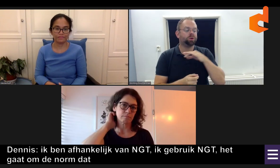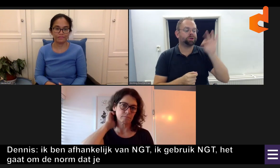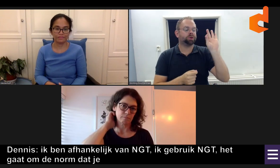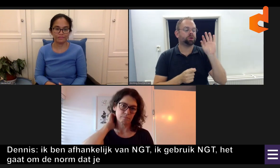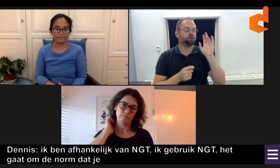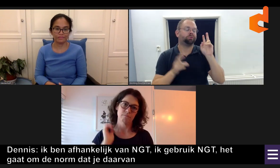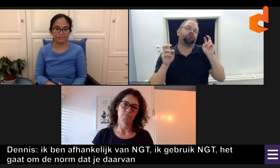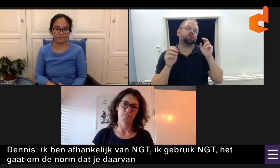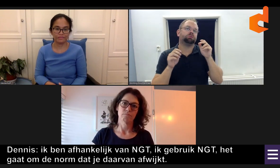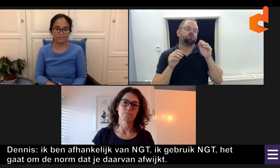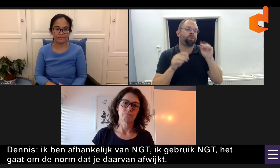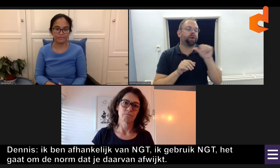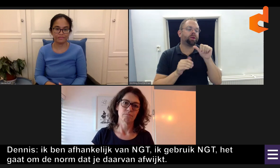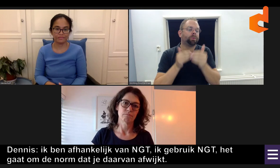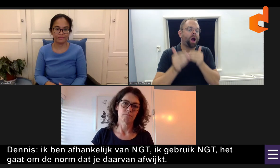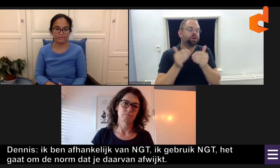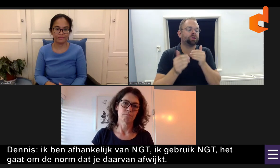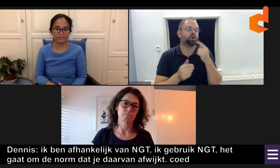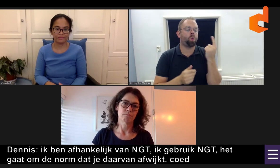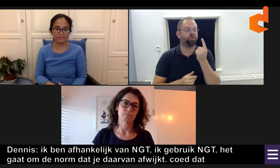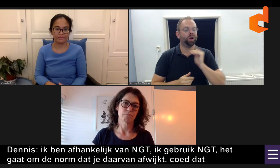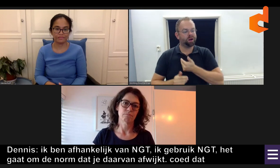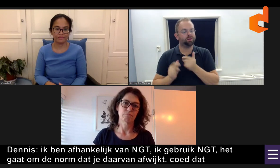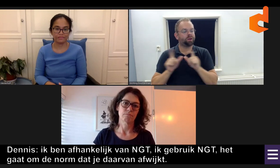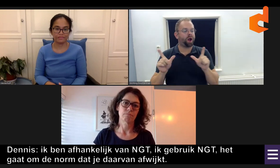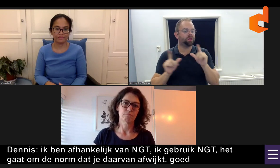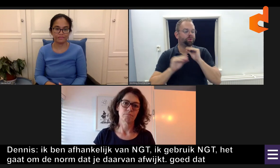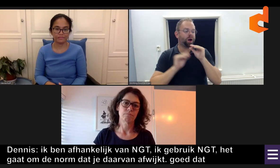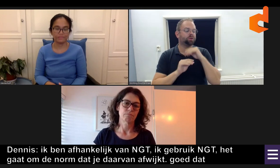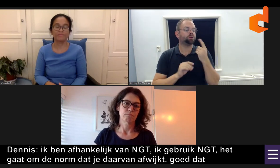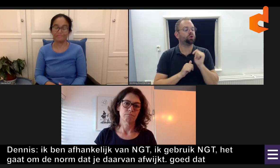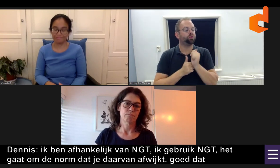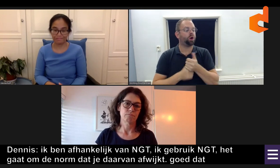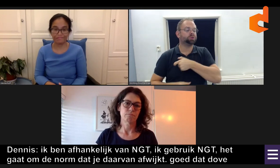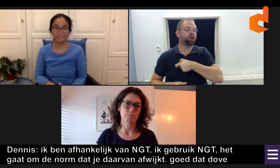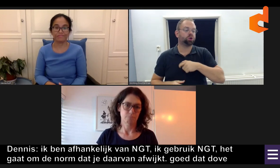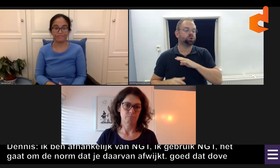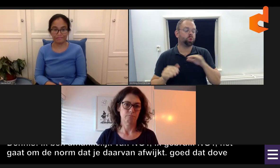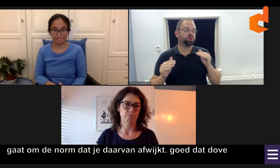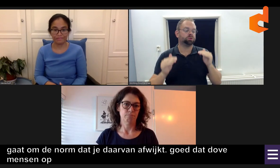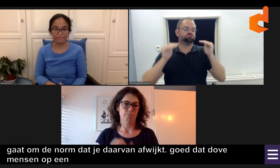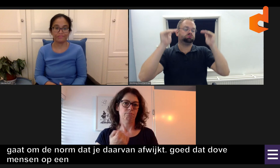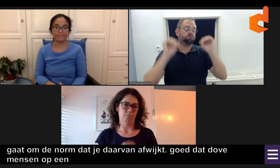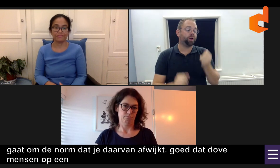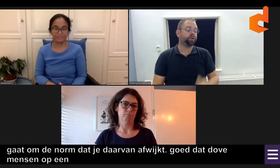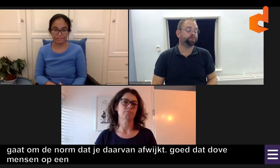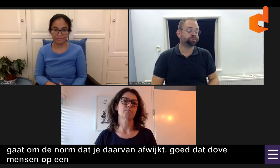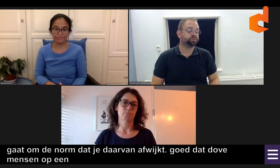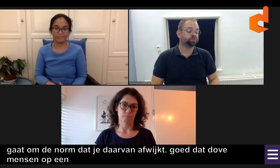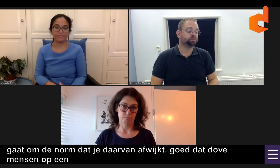mensen zelf ook bepaalde woorden gebruiken of op een bepaalde manier praten over hun eigen taal, wat de status